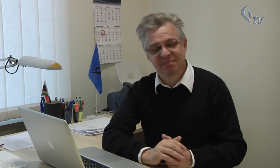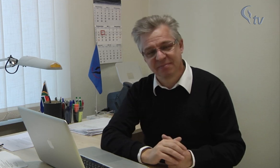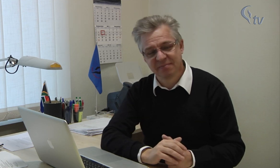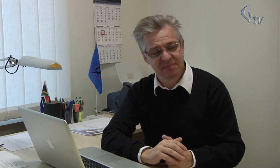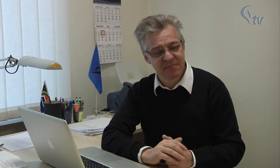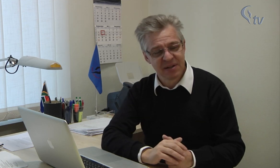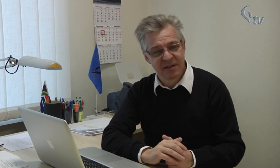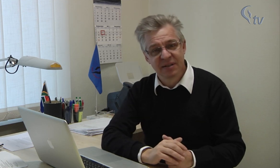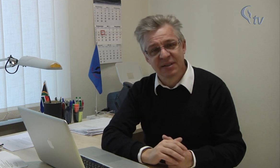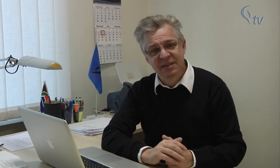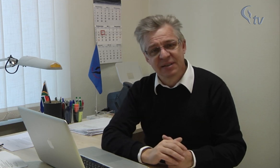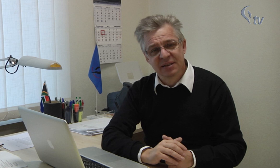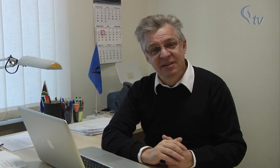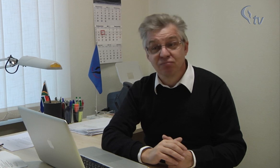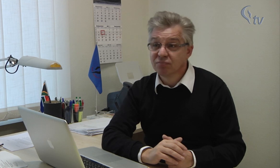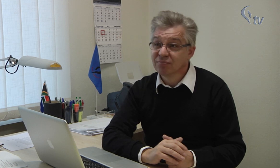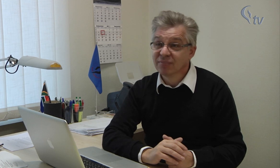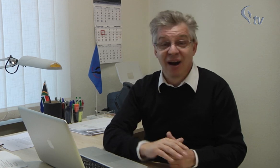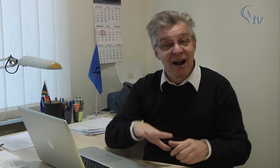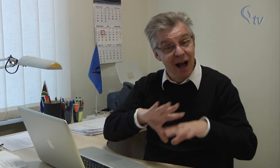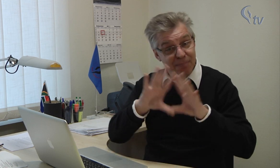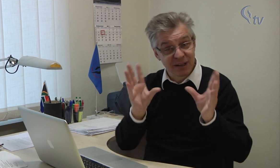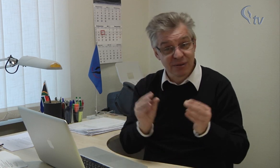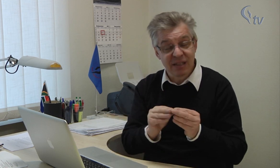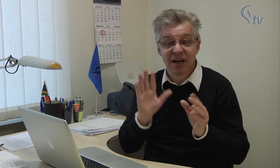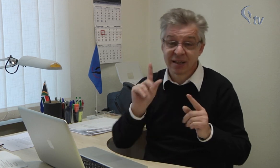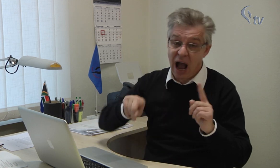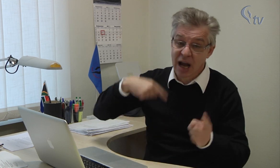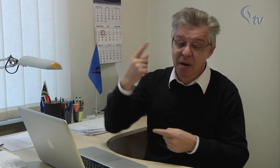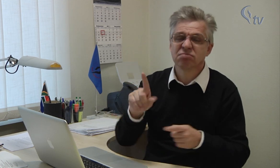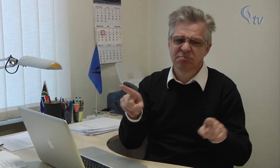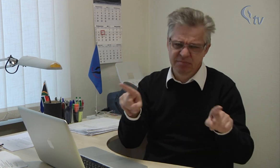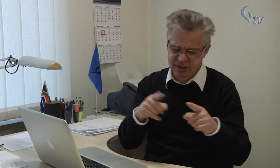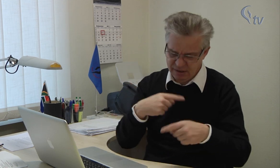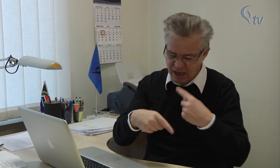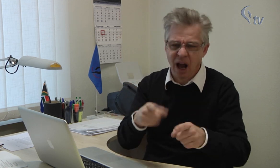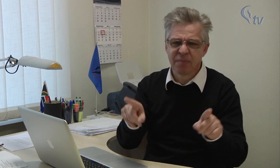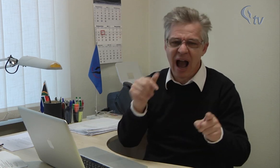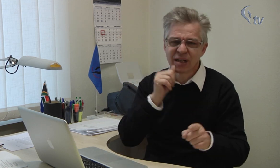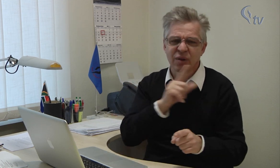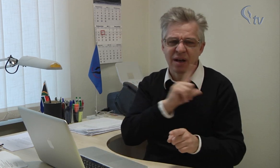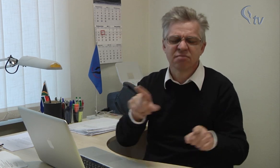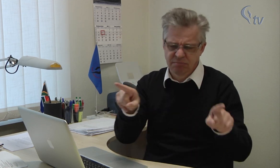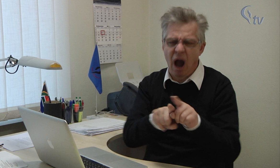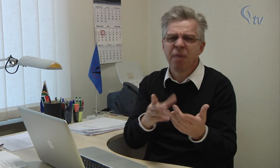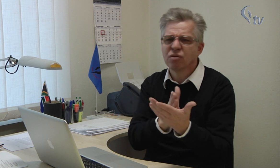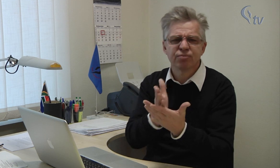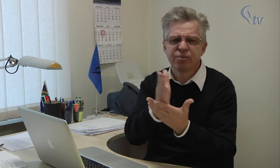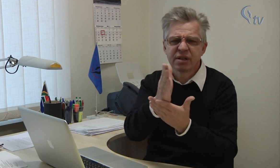suutnud säilitada oma aktiivsuse ja optimismi. Lõpetuseks. Järgmisel aastal jätkab Eesti Kurtide Liit samal